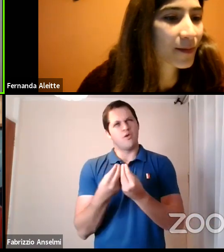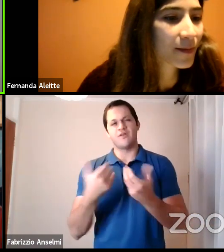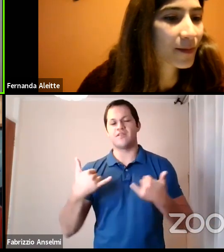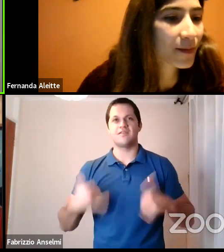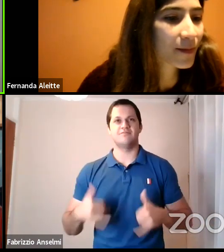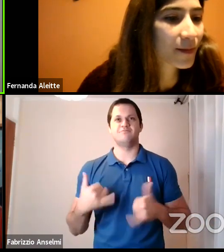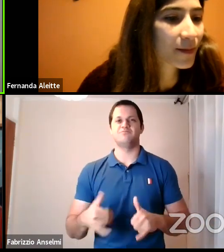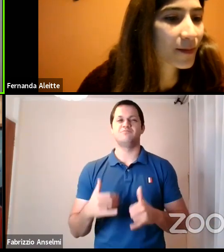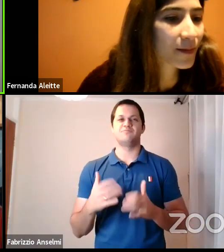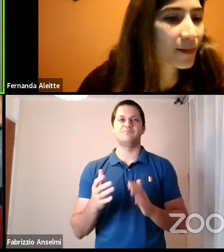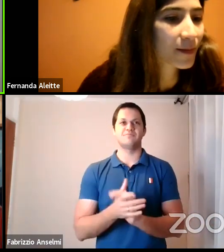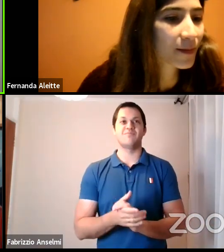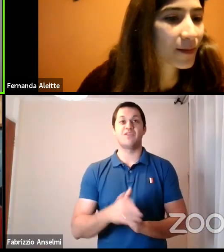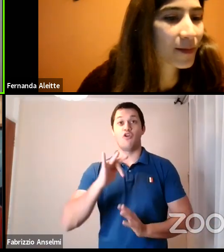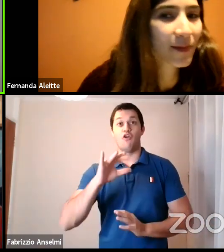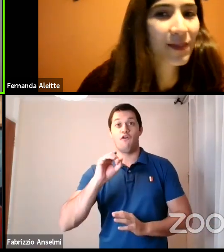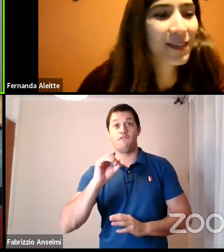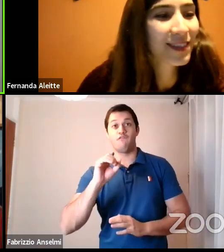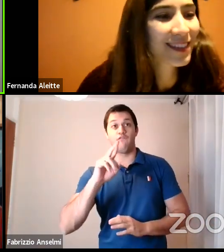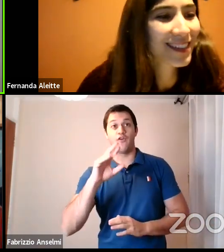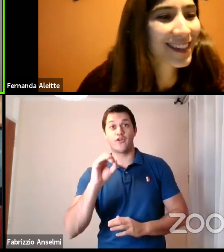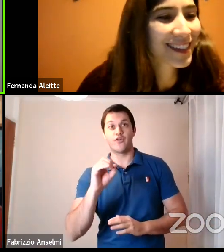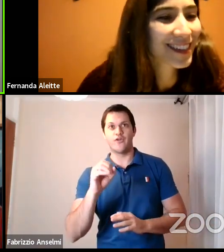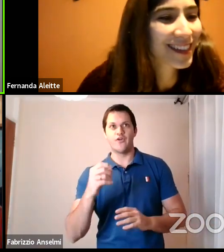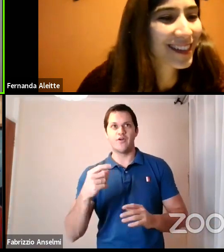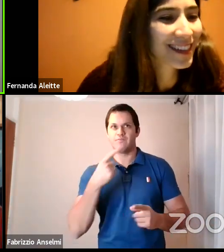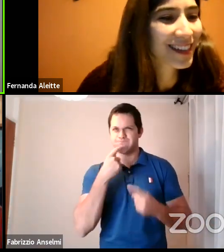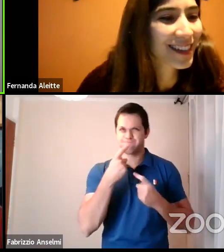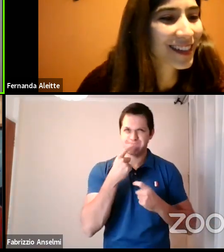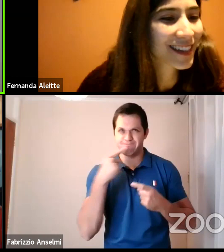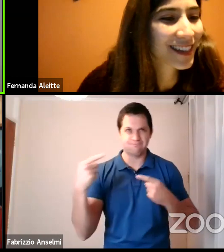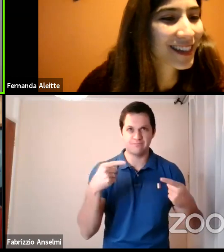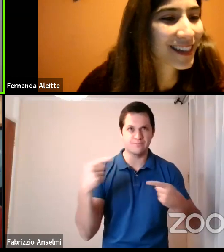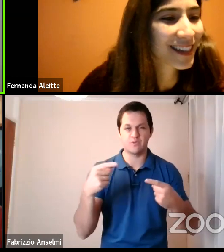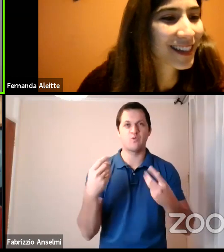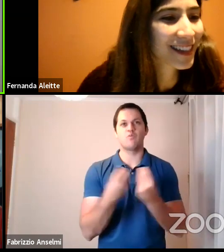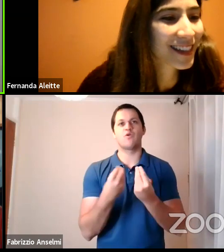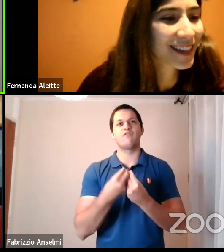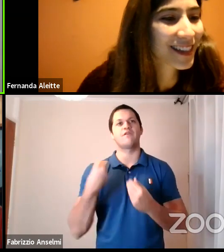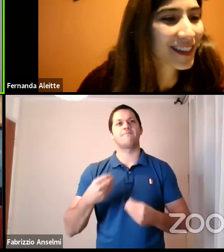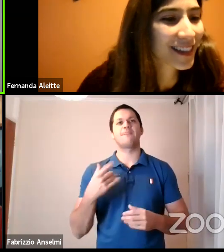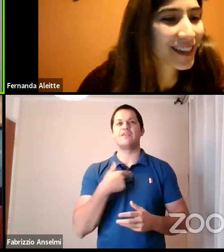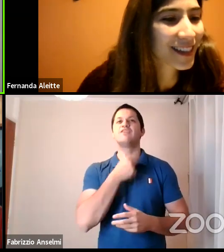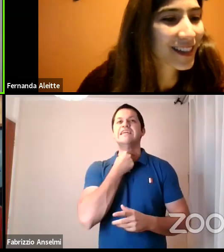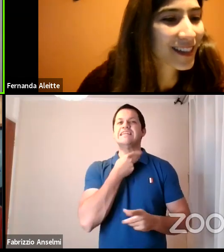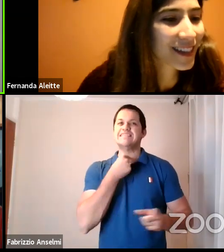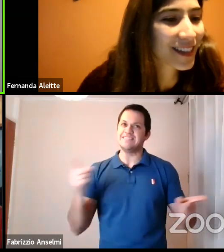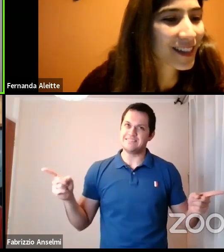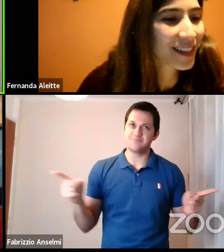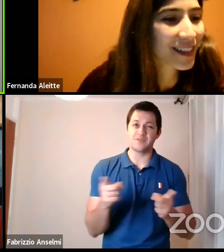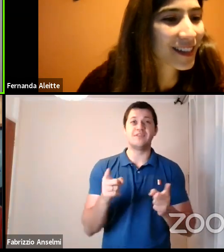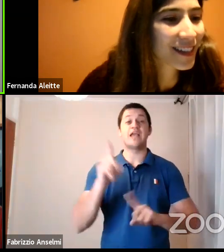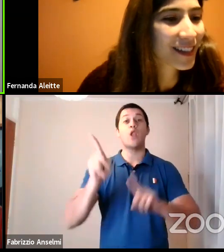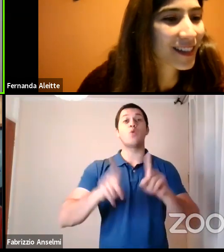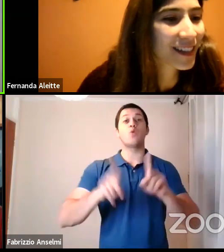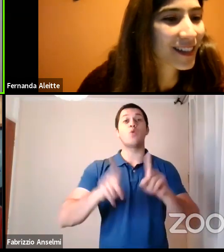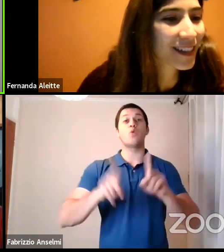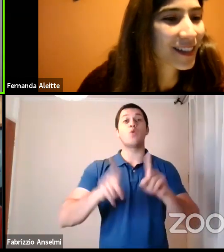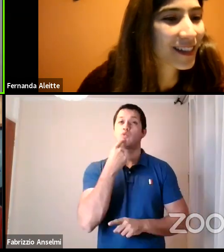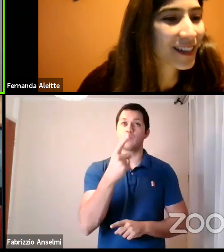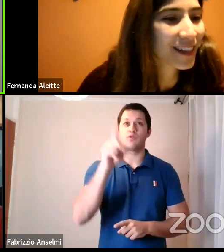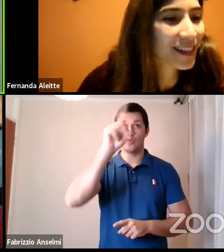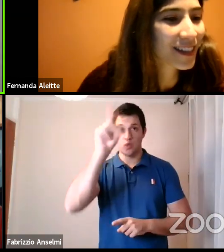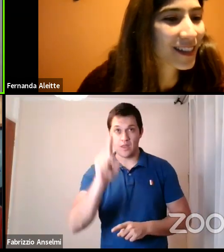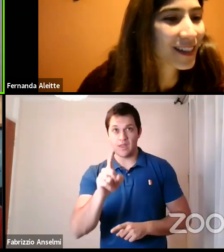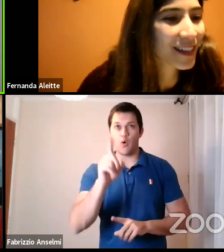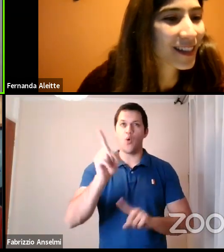digo, el foro que se armó en redes sociales, me gustó mucho que voy a sintetizar, ¿no? Si alguien tiene dudas o quiere aclarar un punto, me corrige,